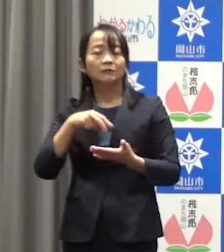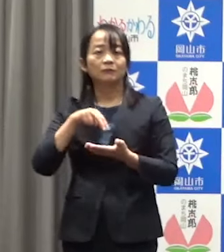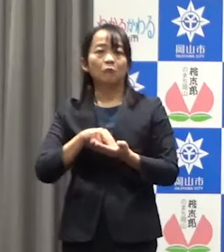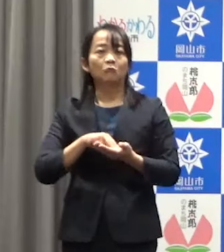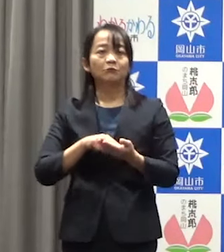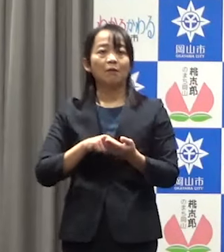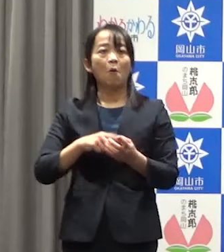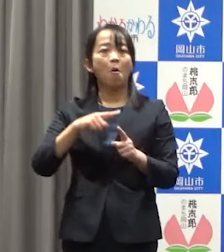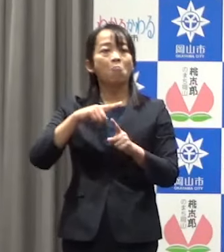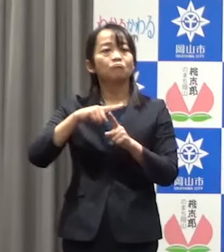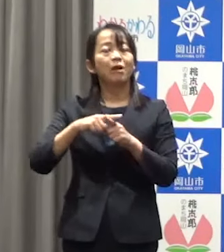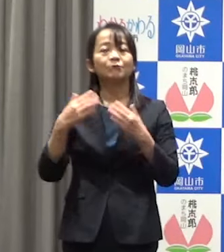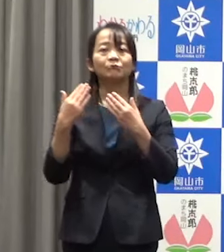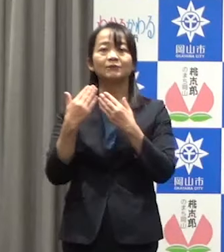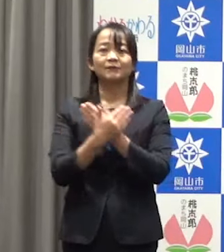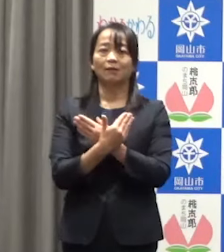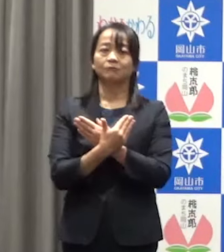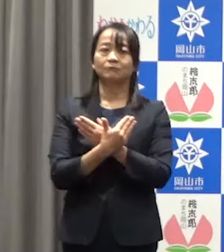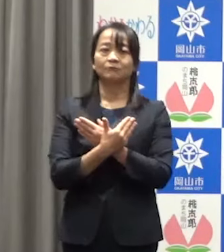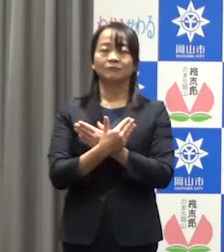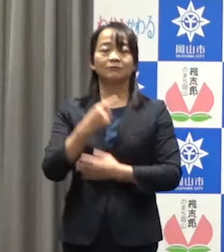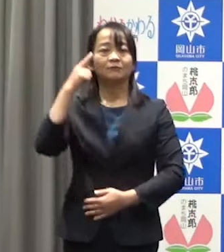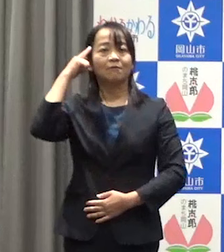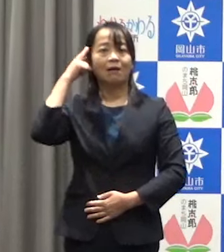というように思っております。